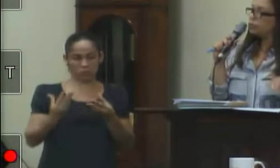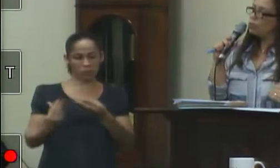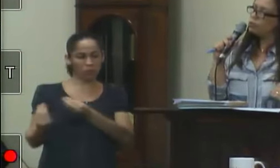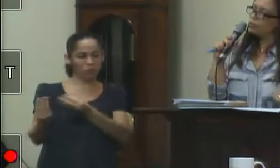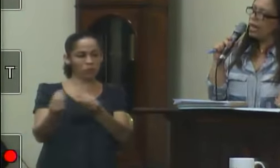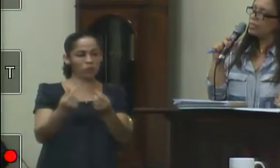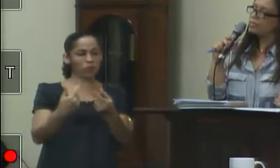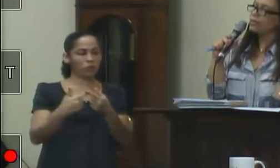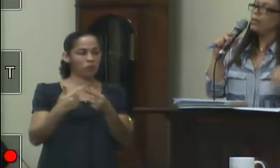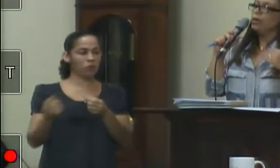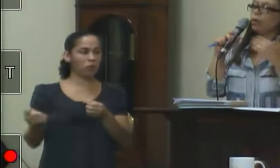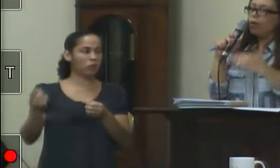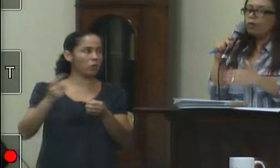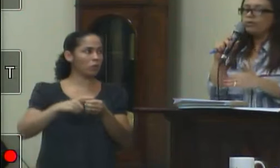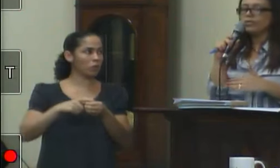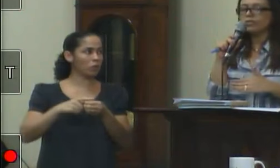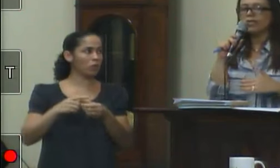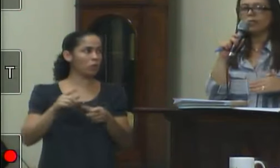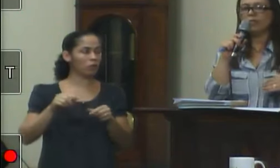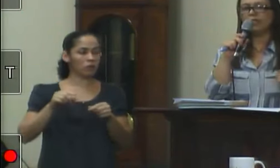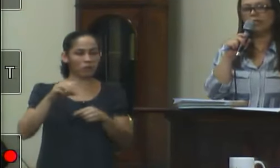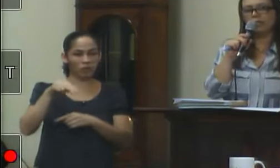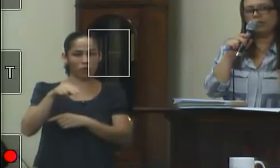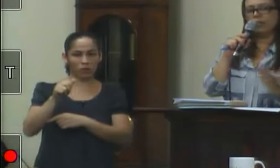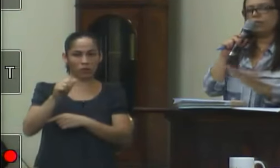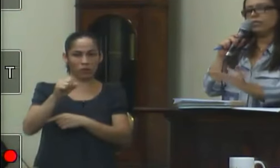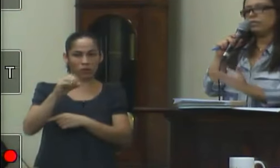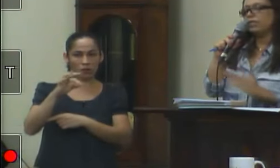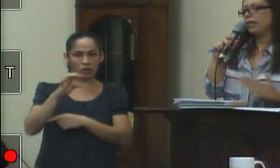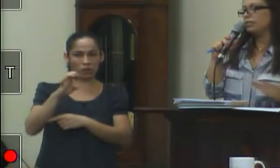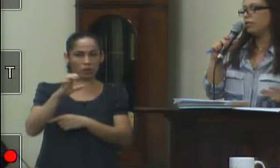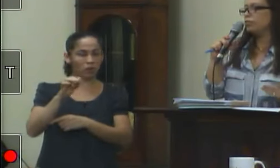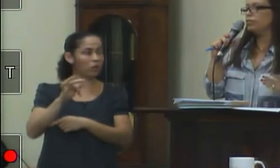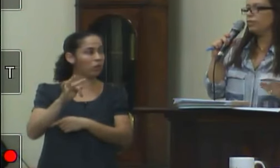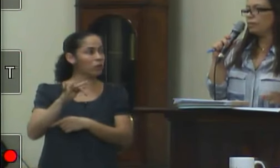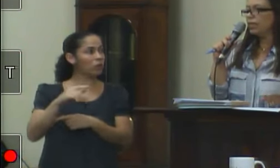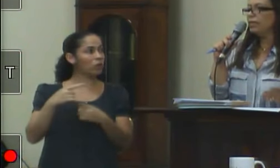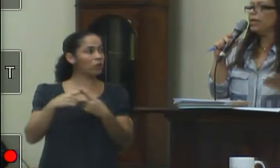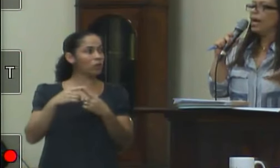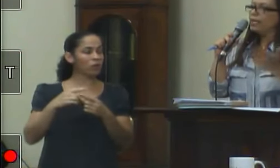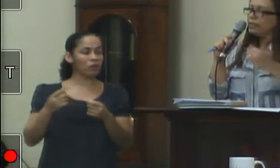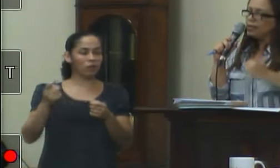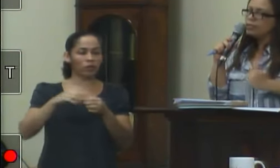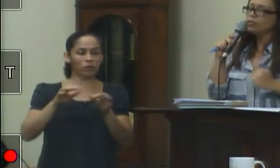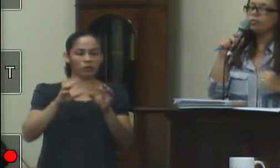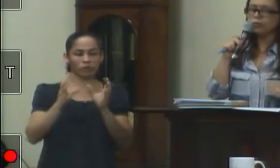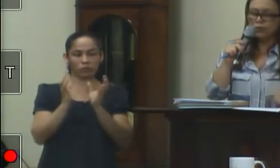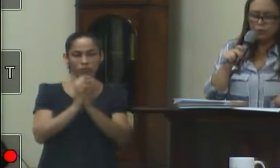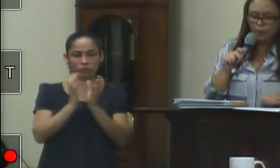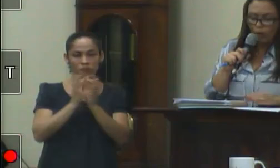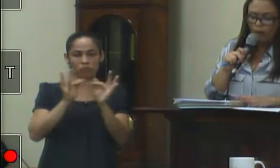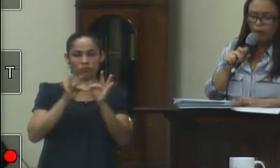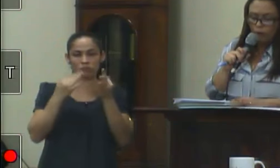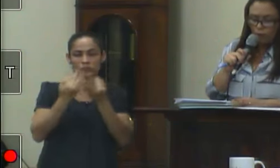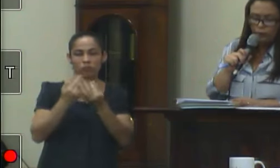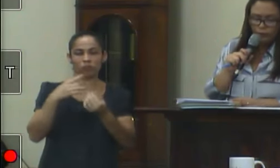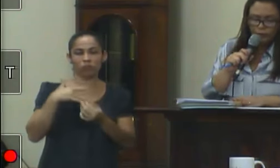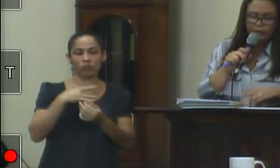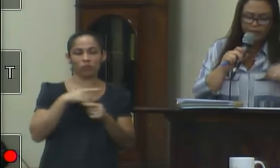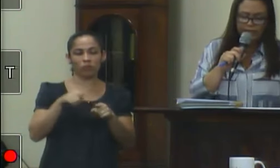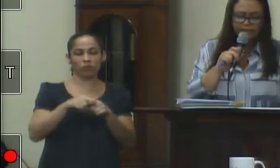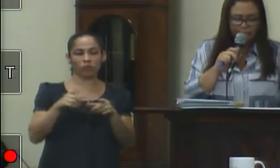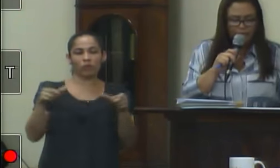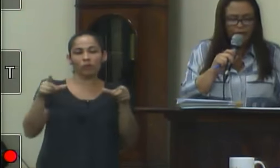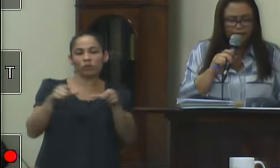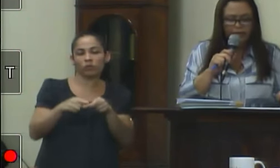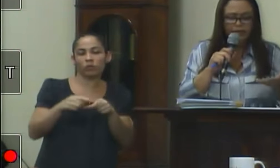do retorno do NASF com a fisioterapia em algumas unidades de saúde da família, a tendência é diminuir um pouco o fluxo